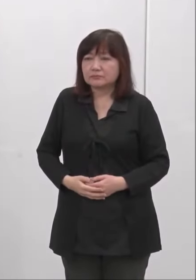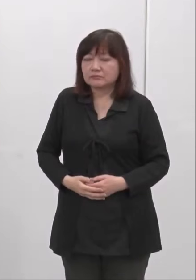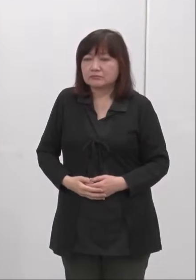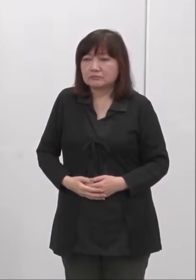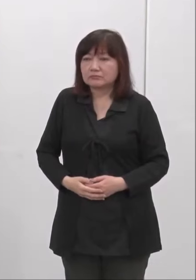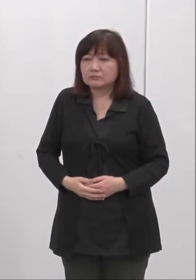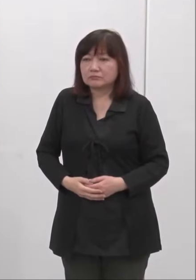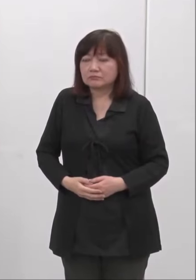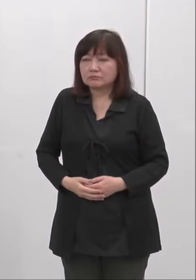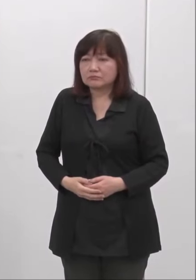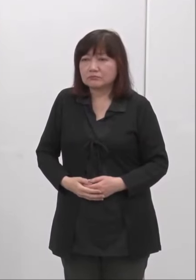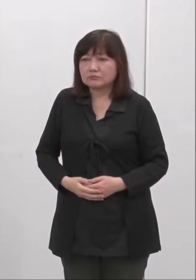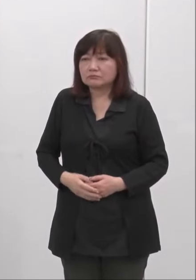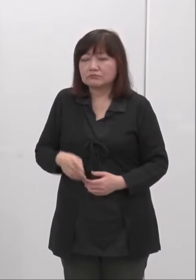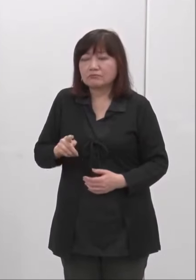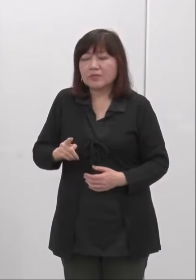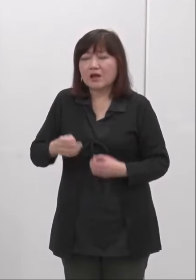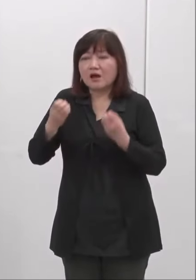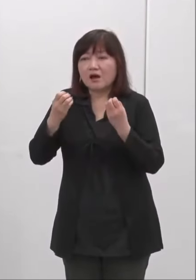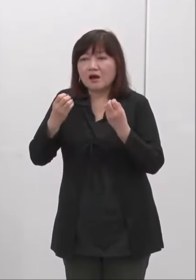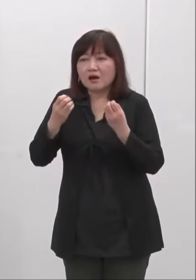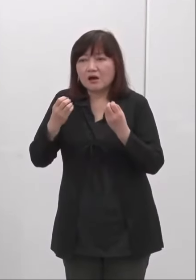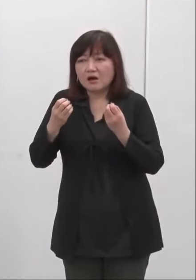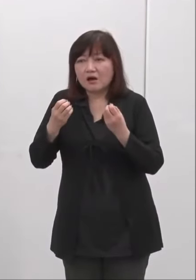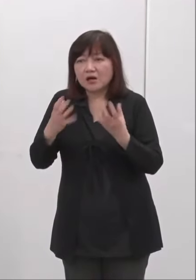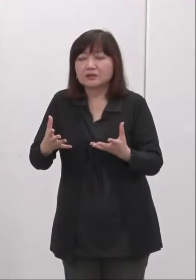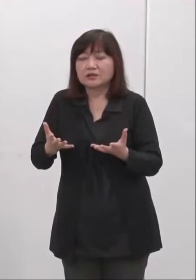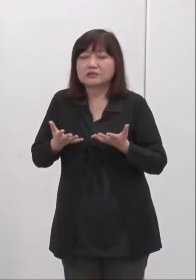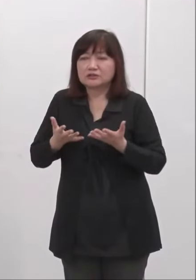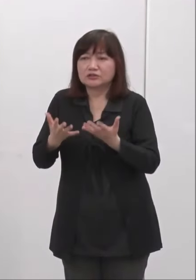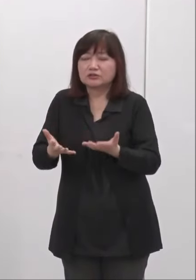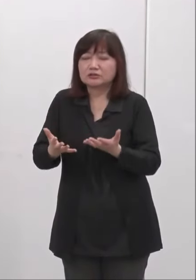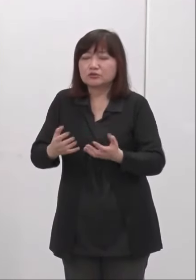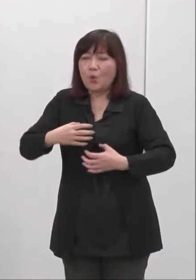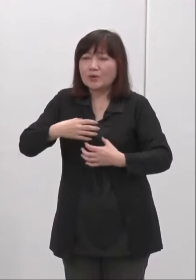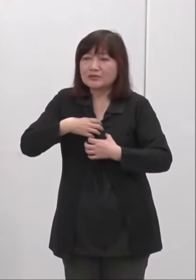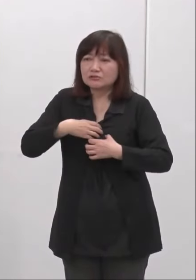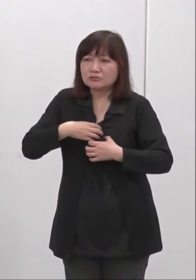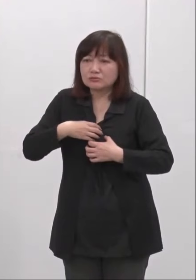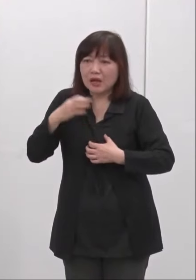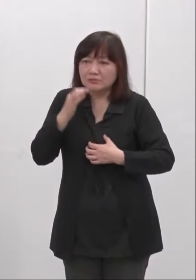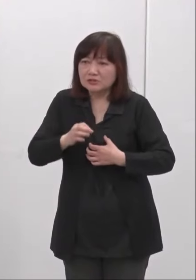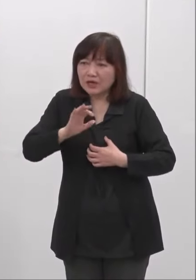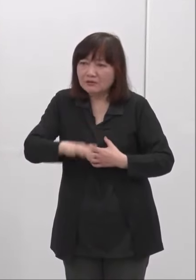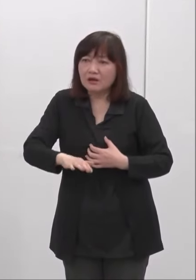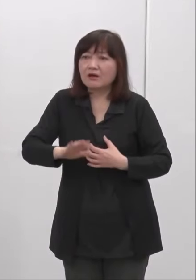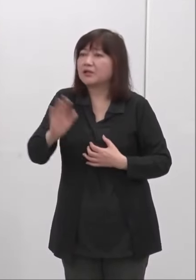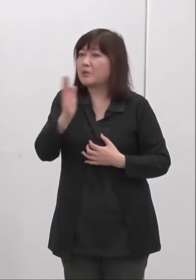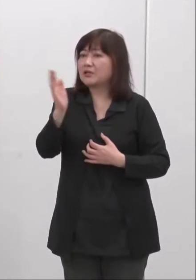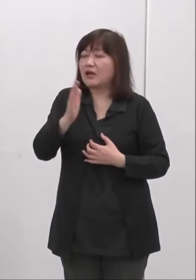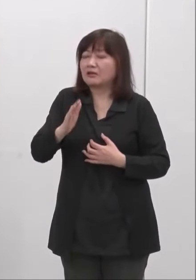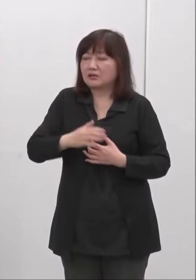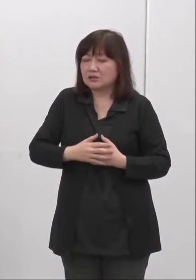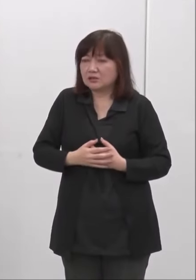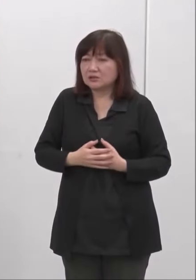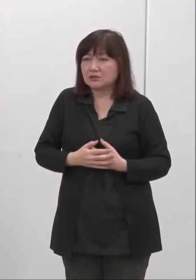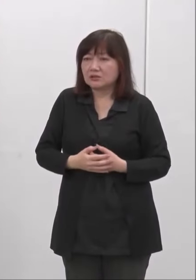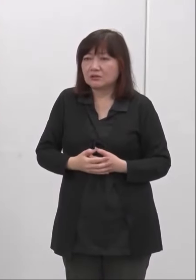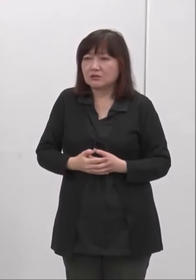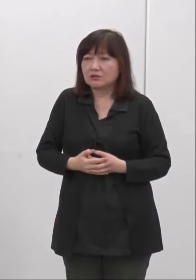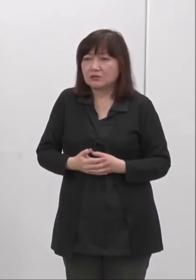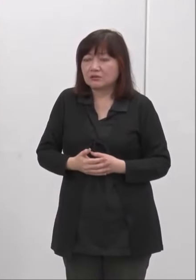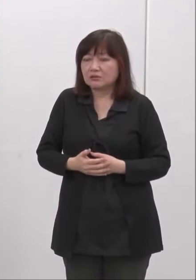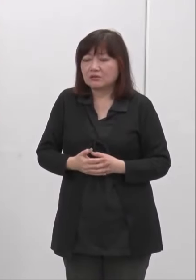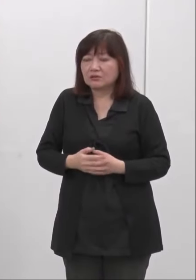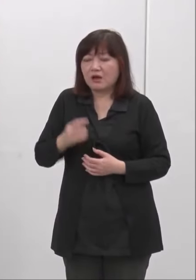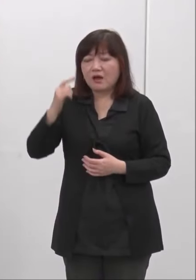重ねてになりますが、何かその新しい地震のリスクが見つかっているわけではありません。で、何も考